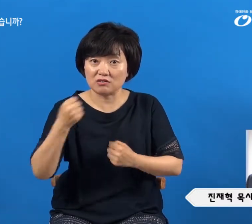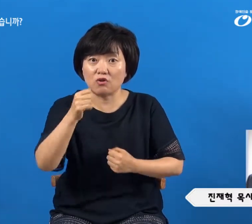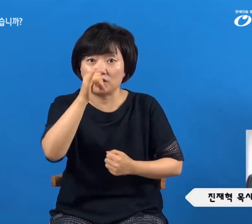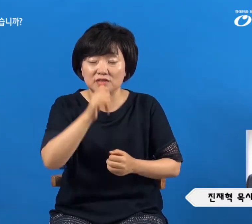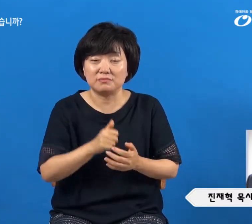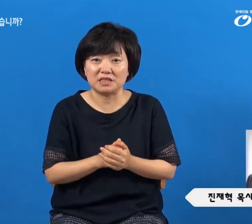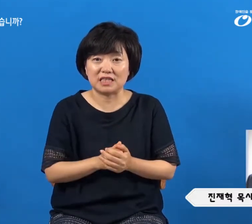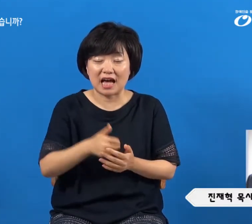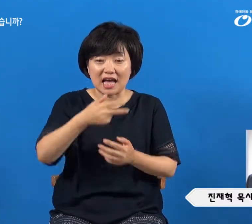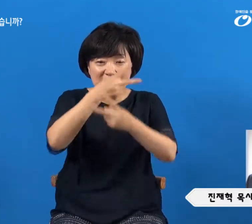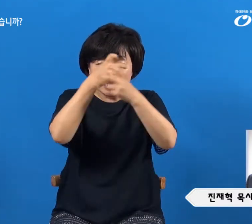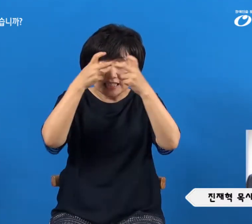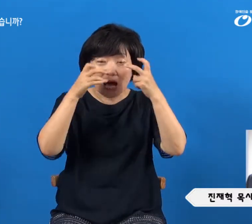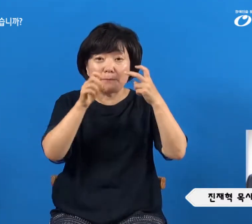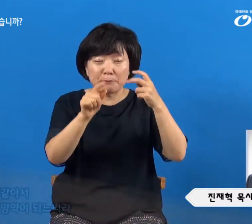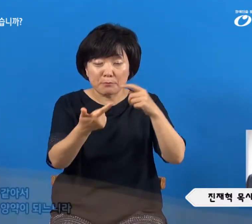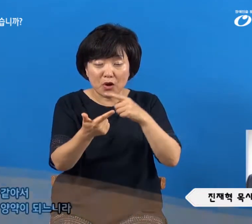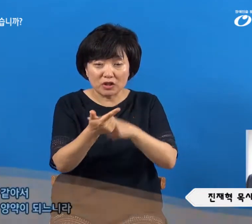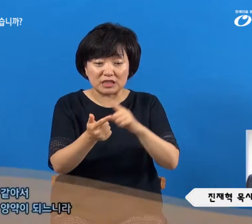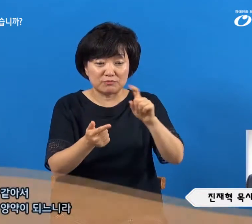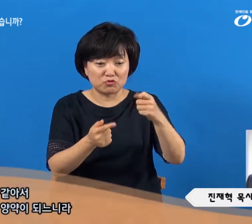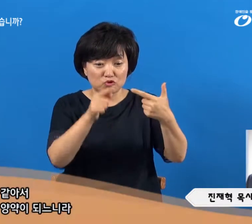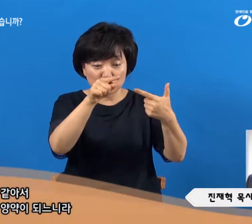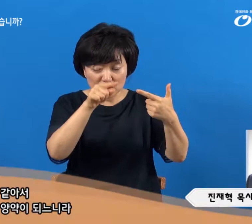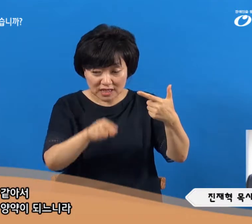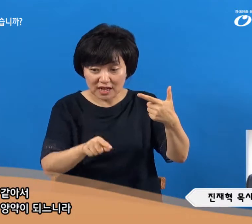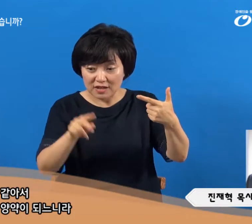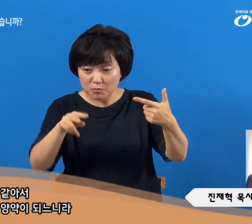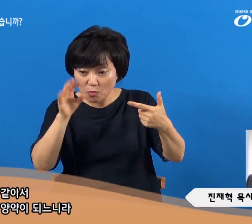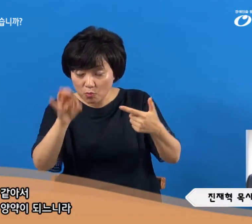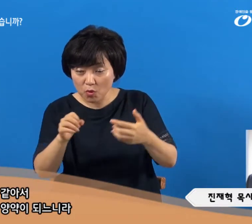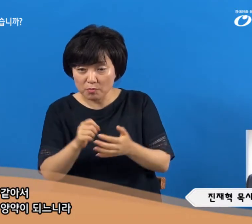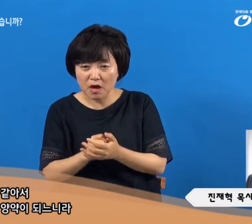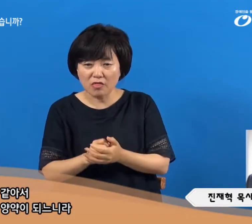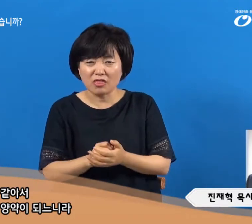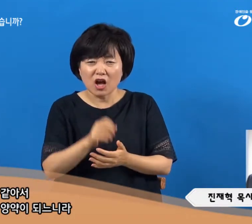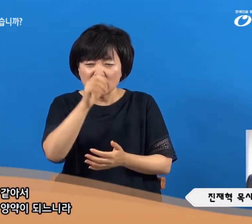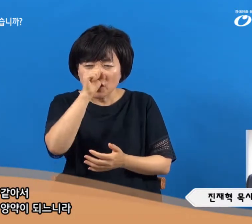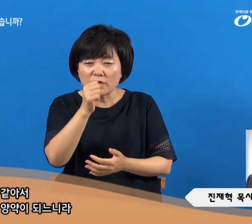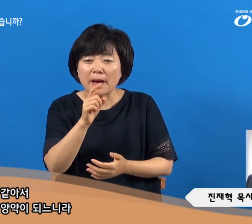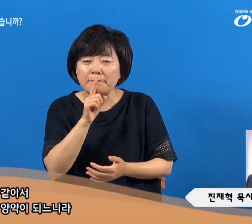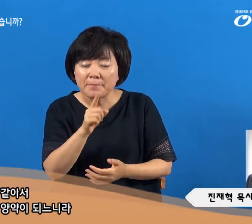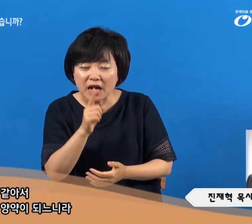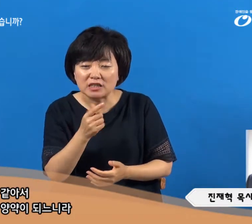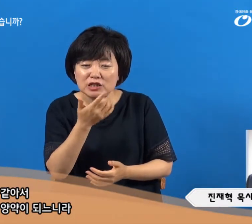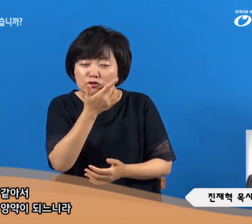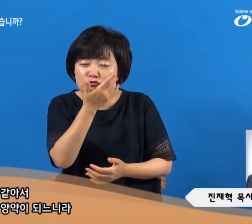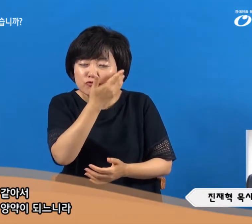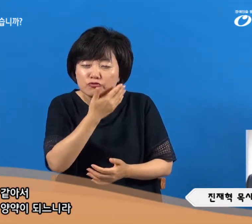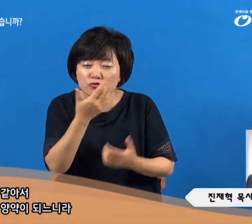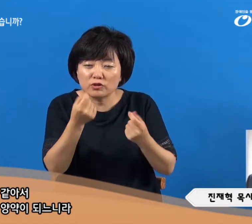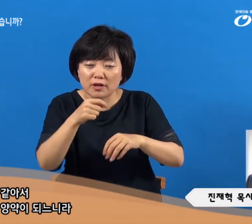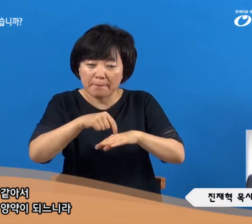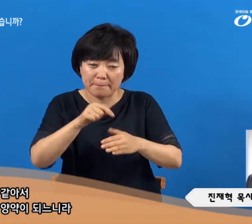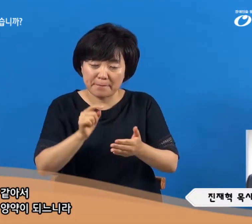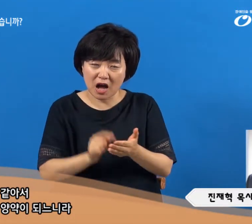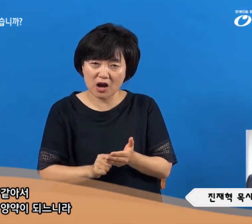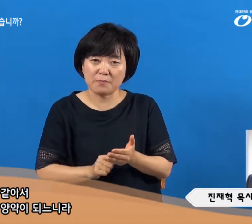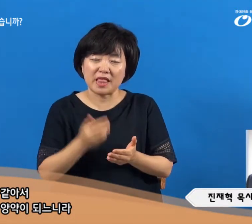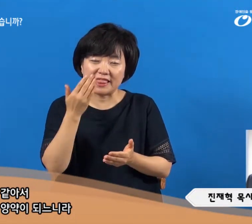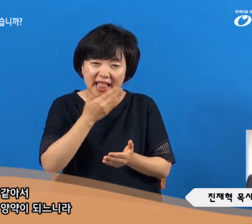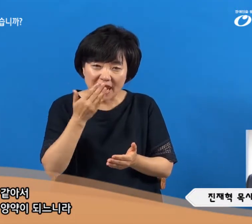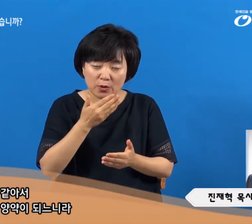있습니다. 잠언 16장 24절은 말합니다. 선한 말은 꿀송이 같아서 마음에 달고